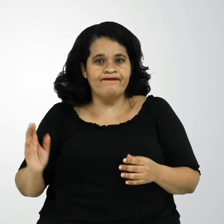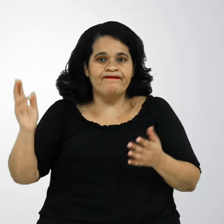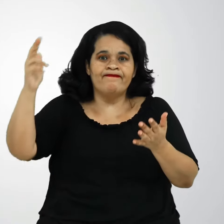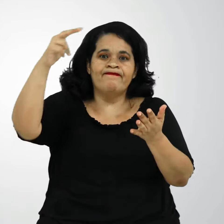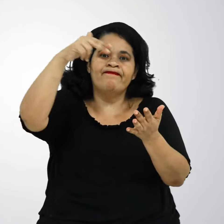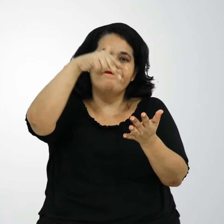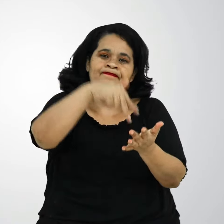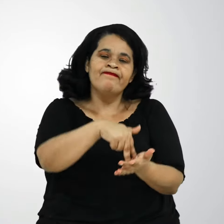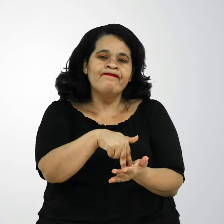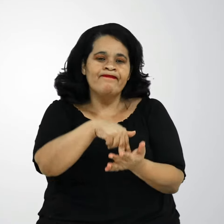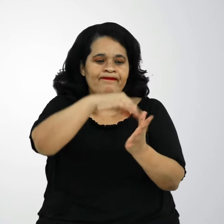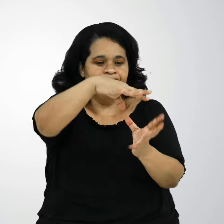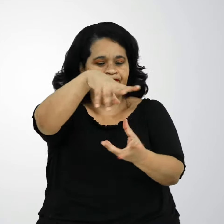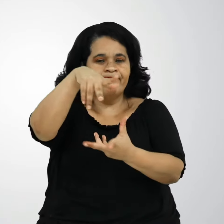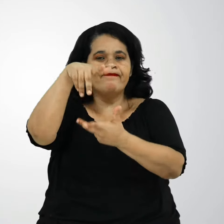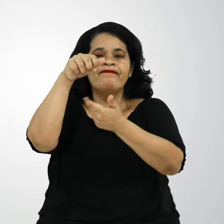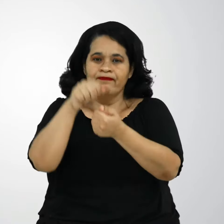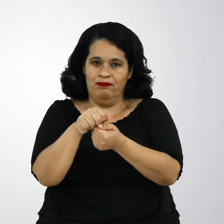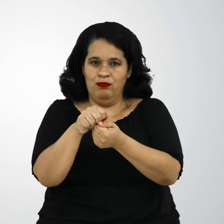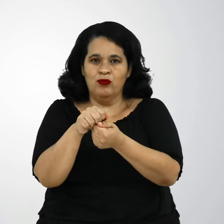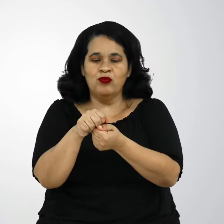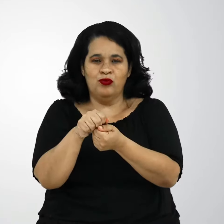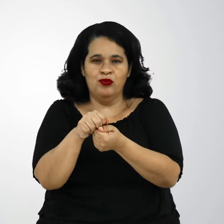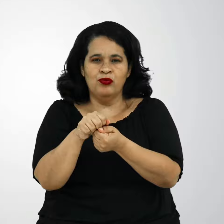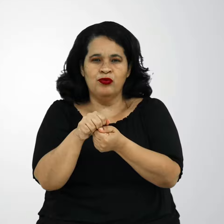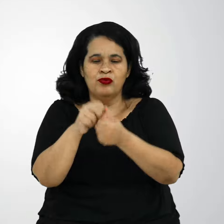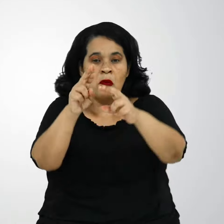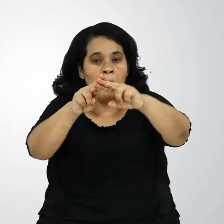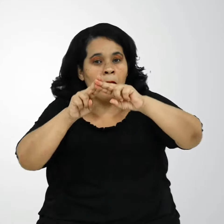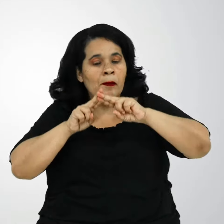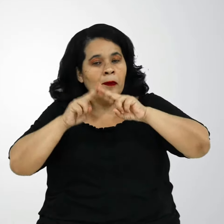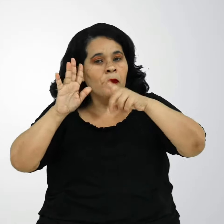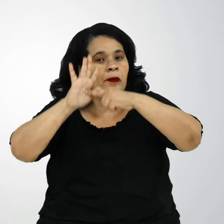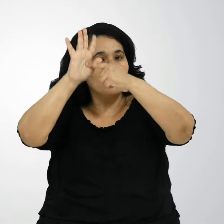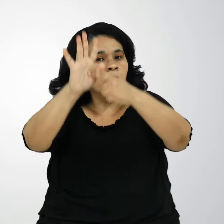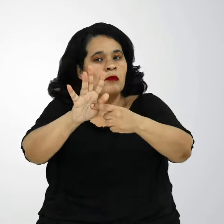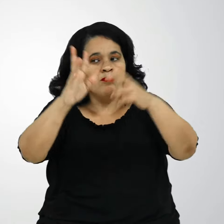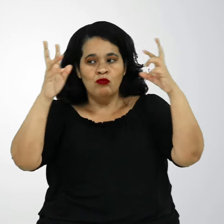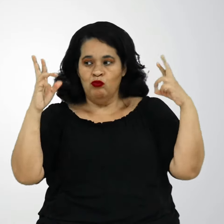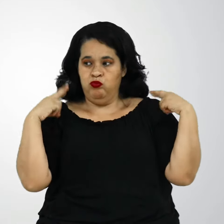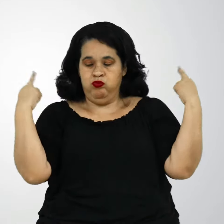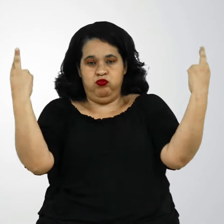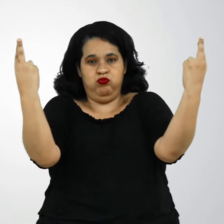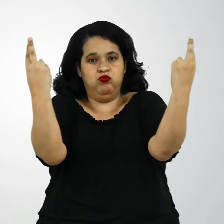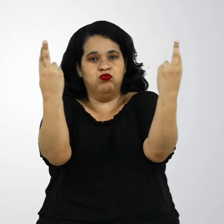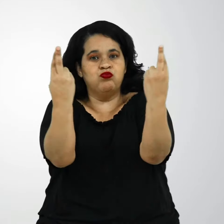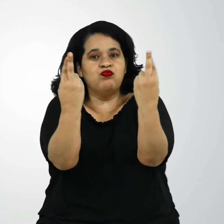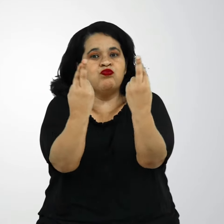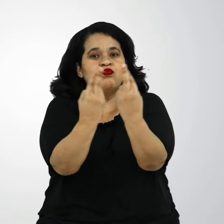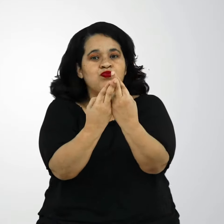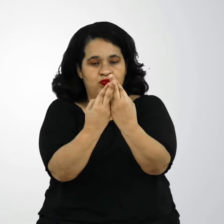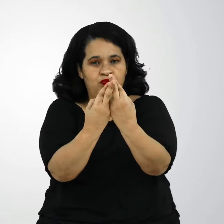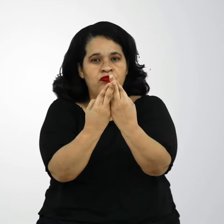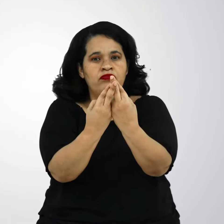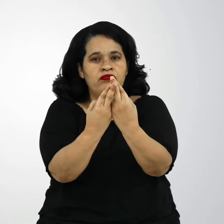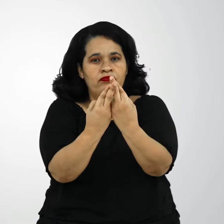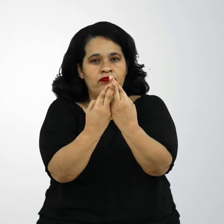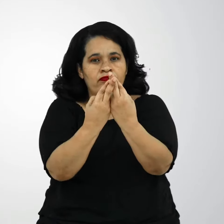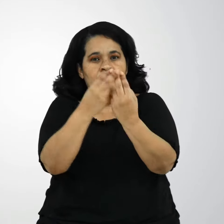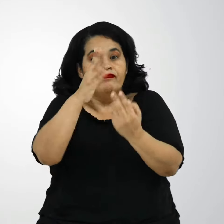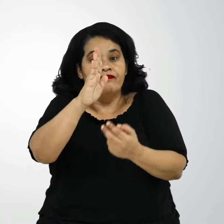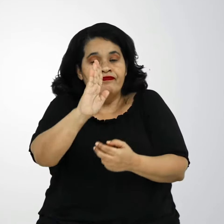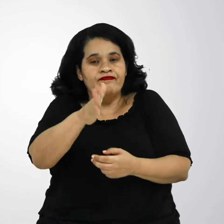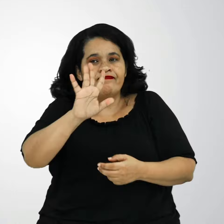seu reino sobre a terra. E lá diz quando esse reino estaria assim consumado de forma